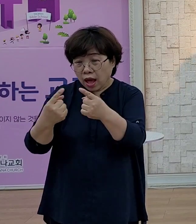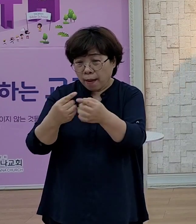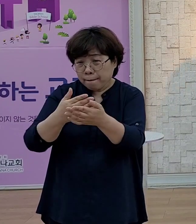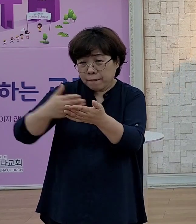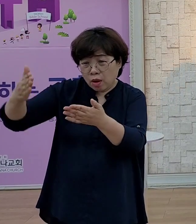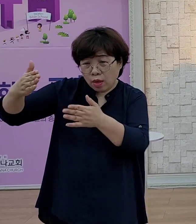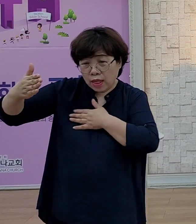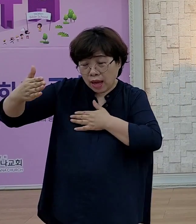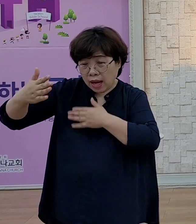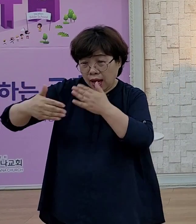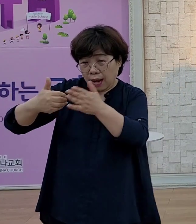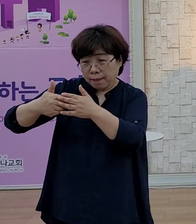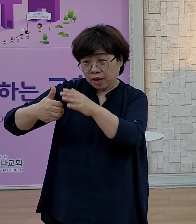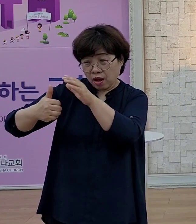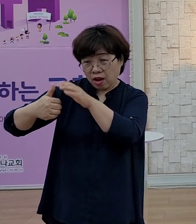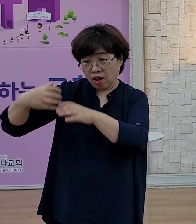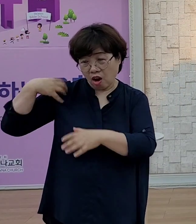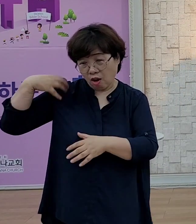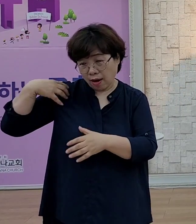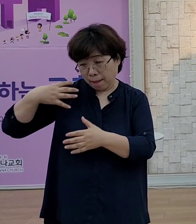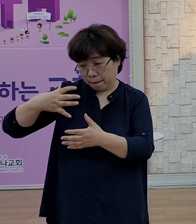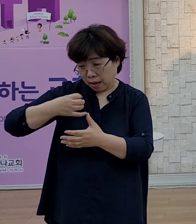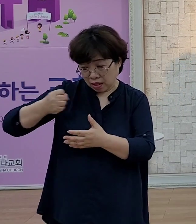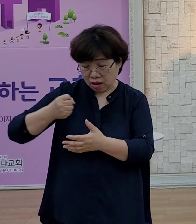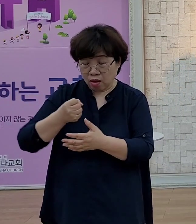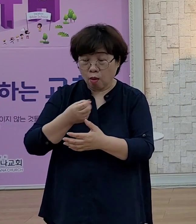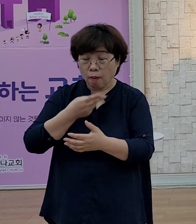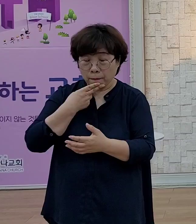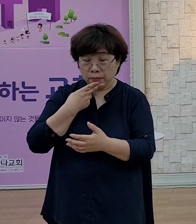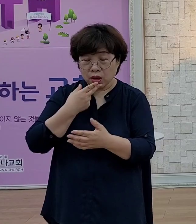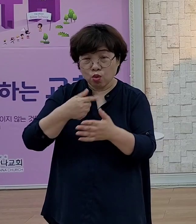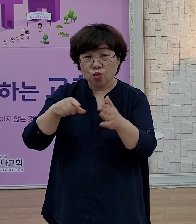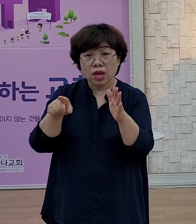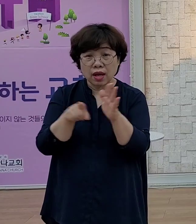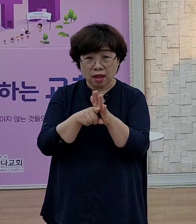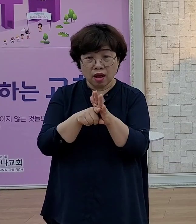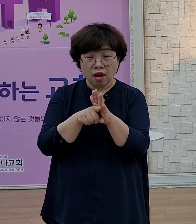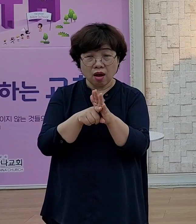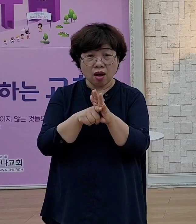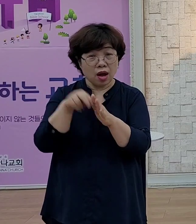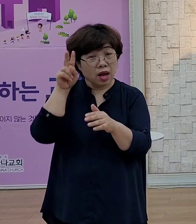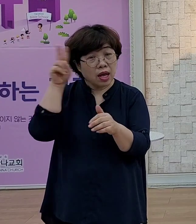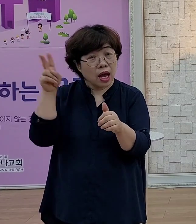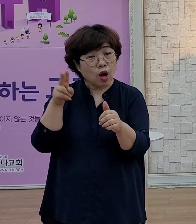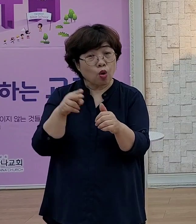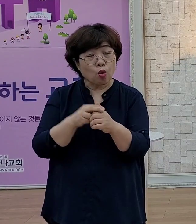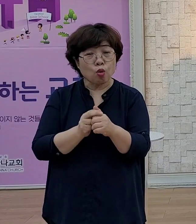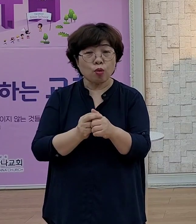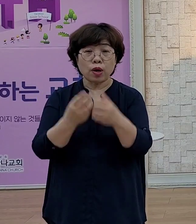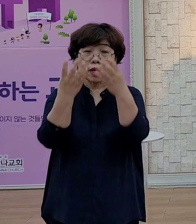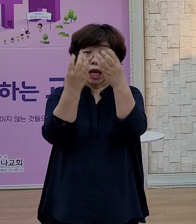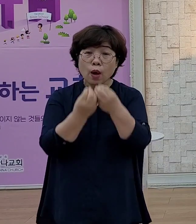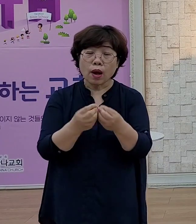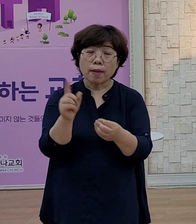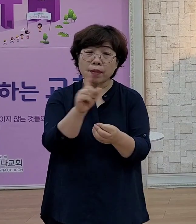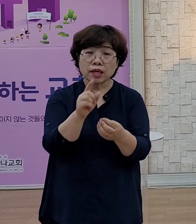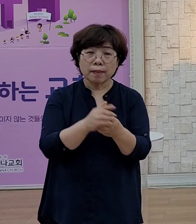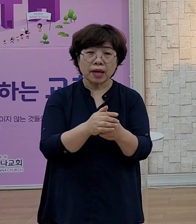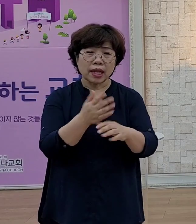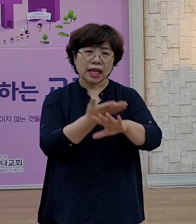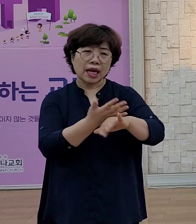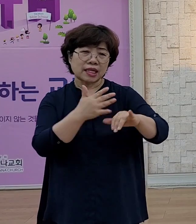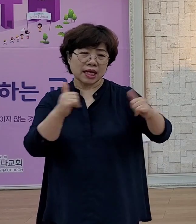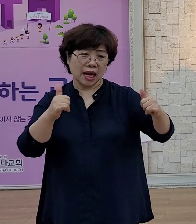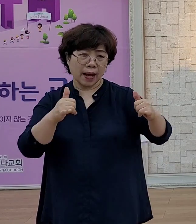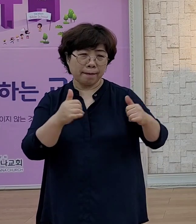않기 위해서 오늘 이 야고보가 뭘 하고 있냐면 가상의 인물을 설정했습니다. 누군지 몰라요.